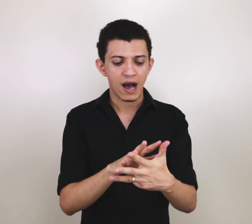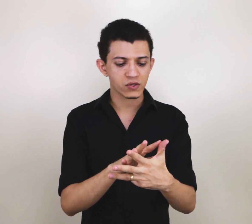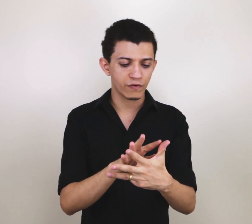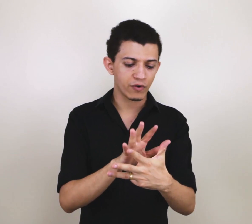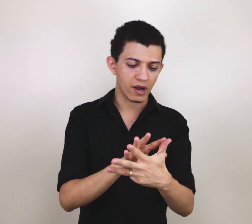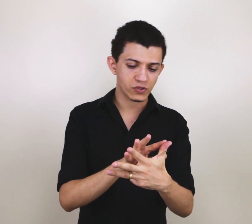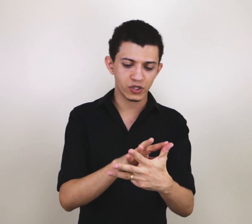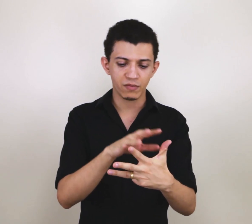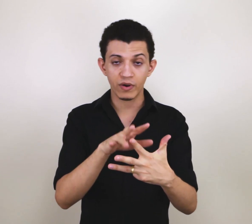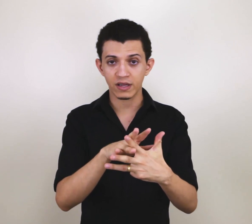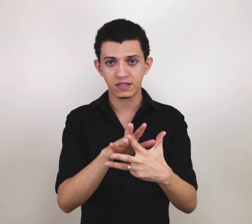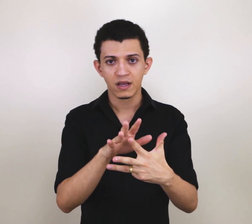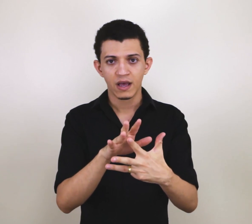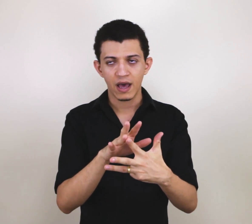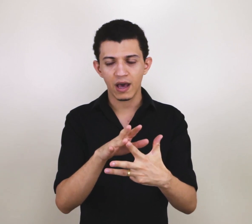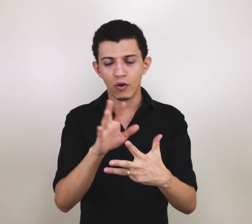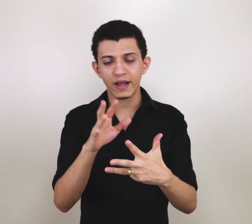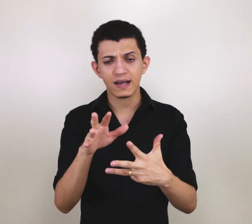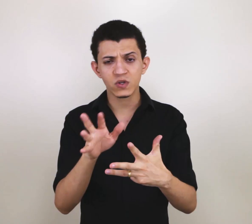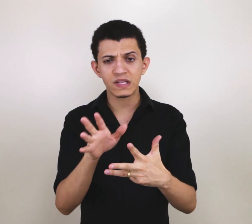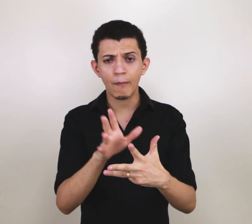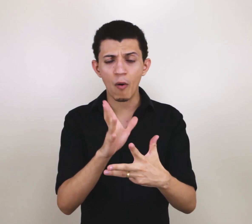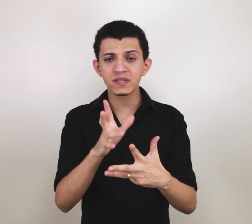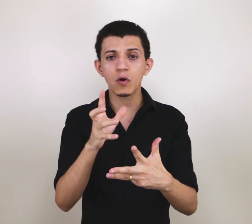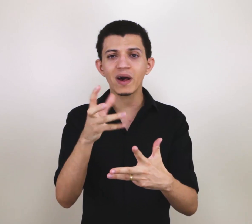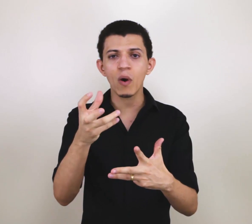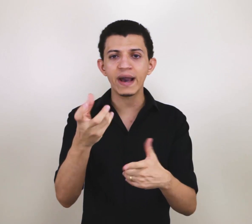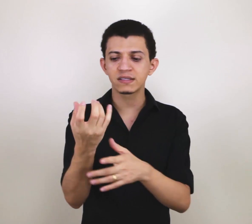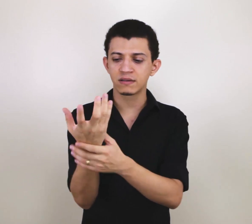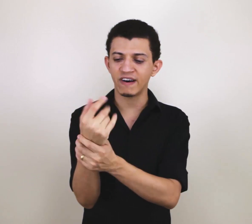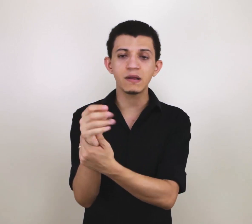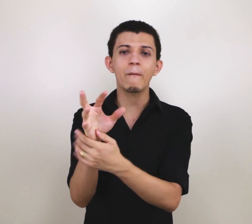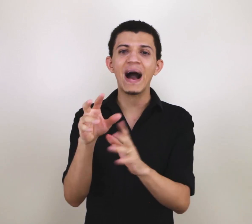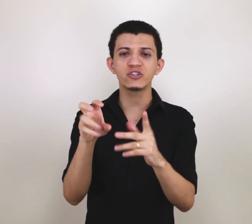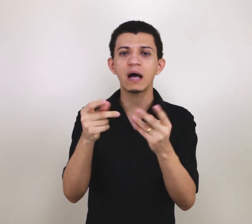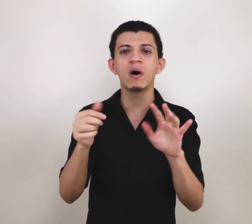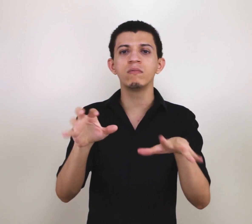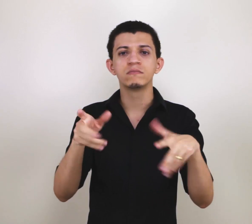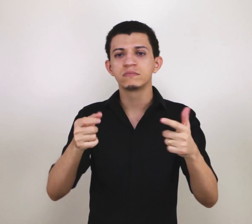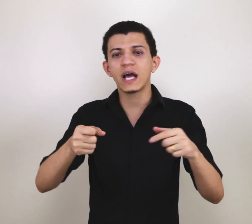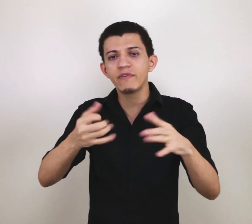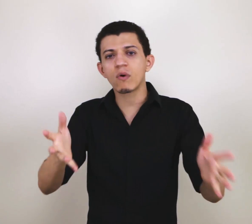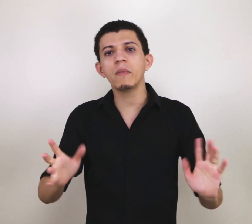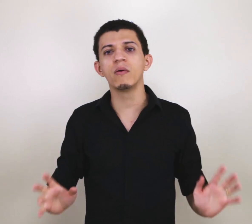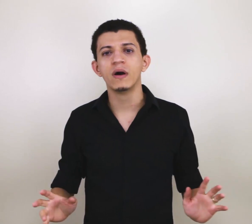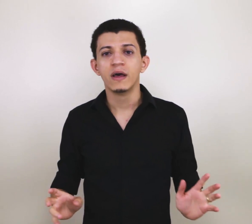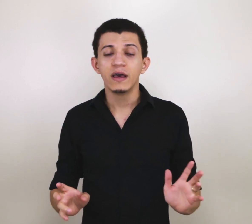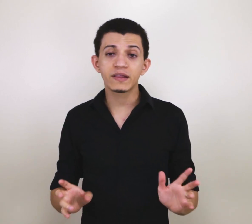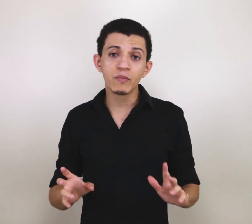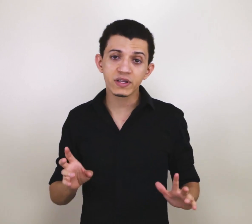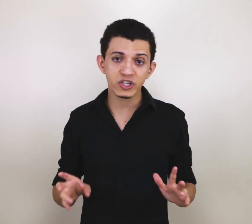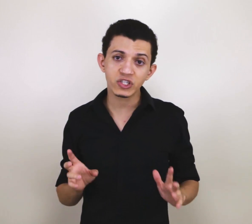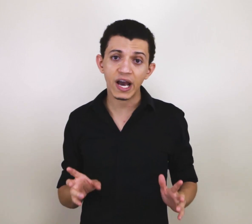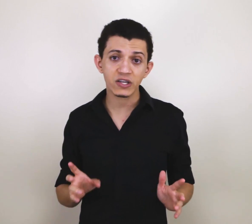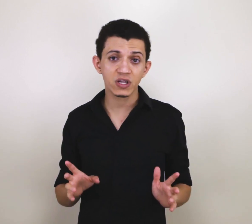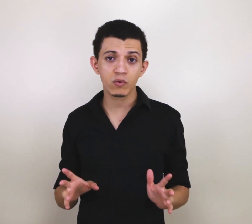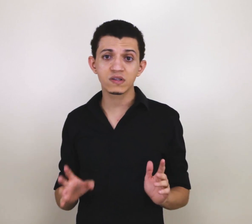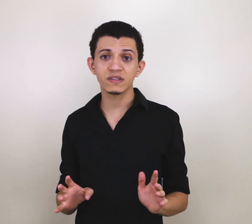as configurações de mão e as orientações da palma são manuais, fazem parte da mão, tem a ver com a mão. E tem muita gente que acha que língua de sinais